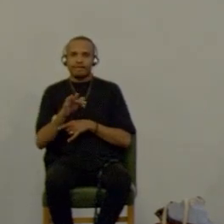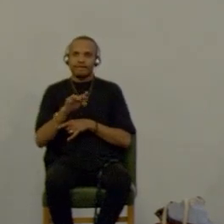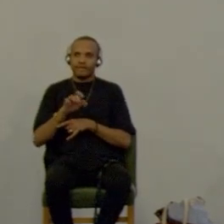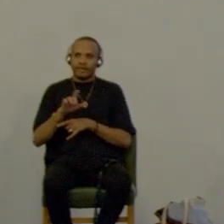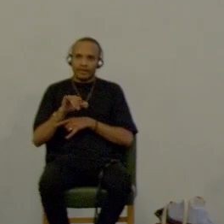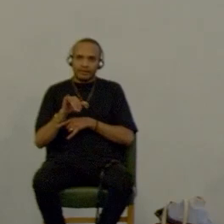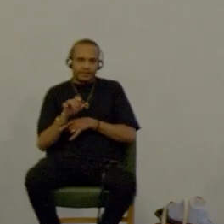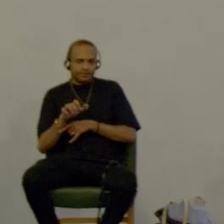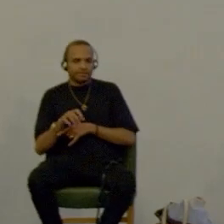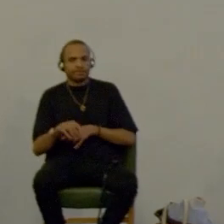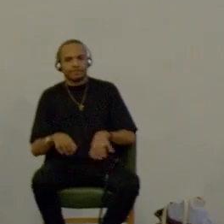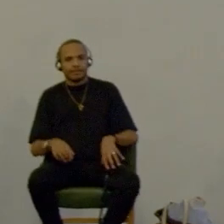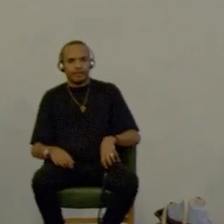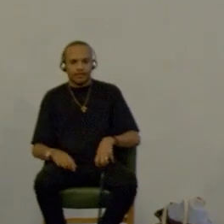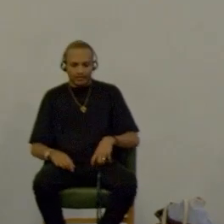Descolar.